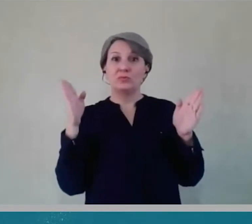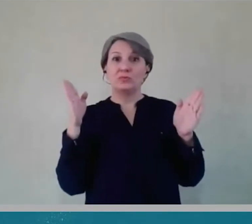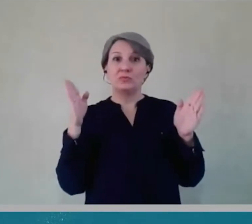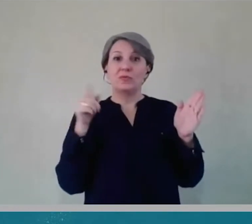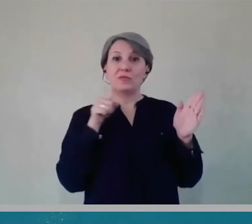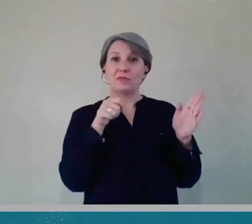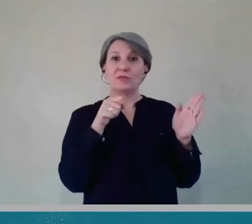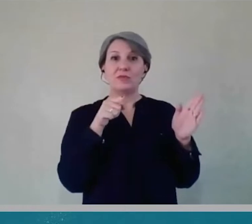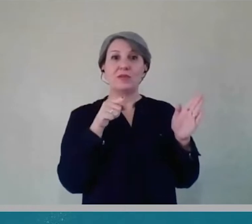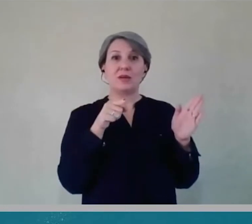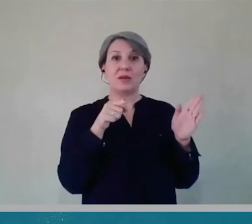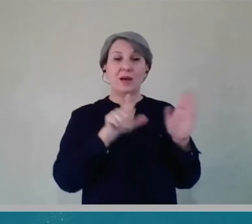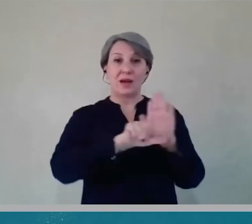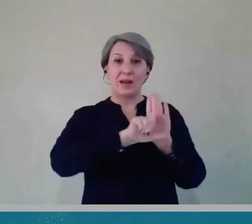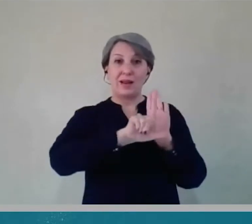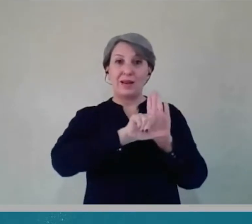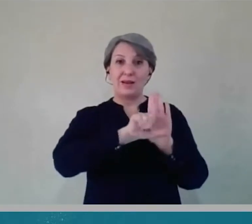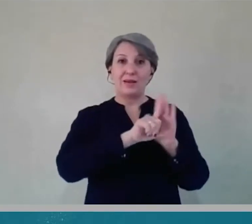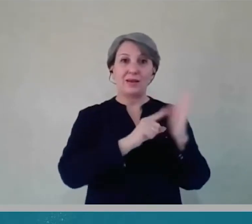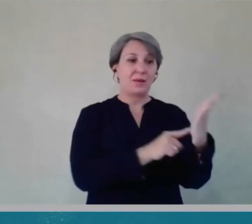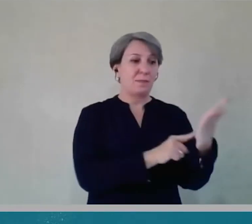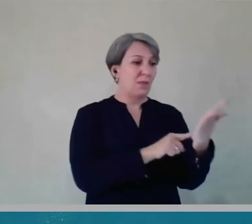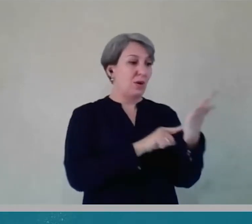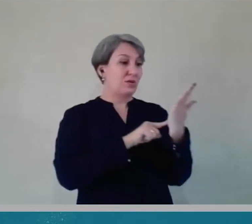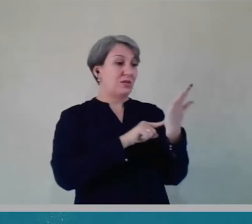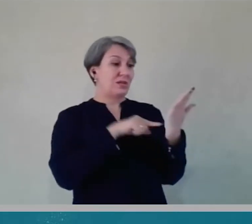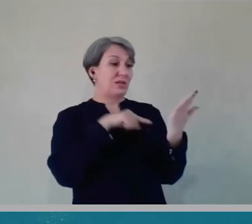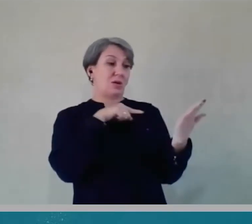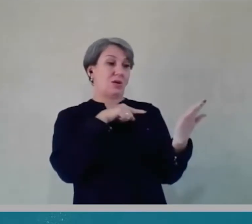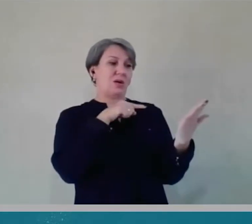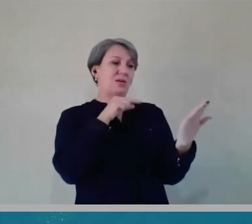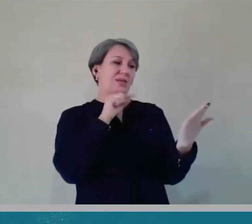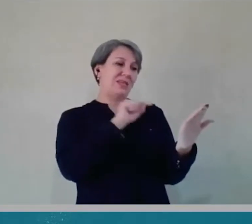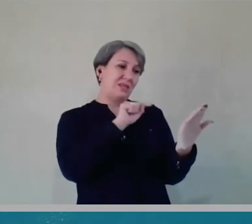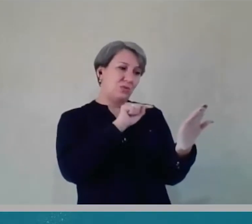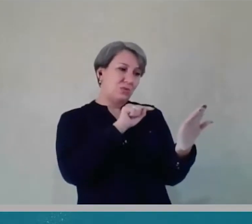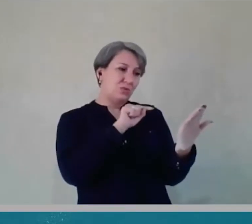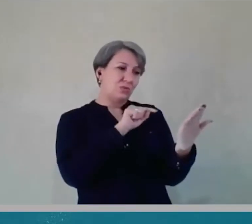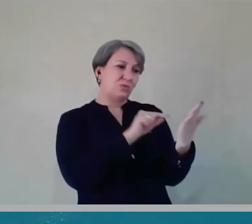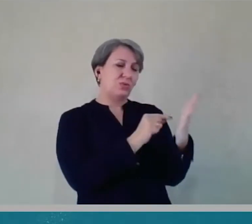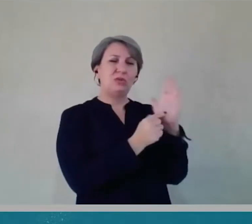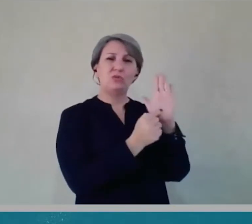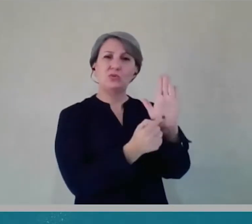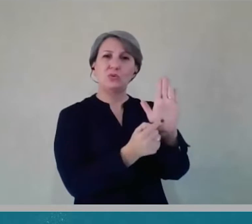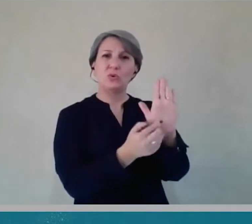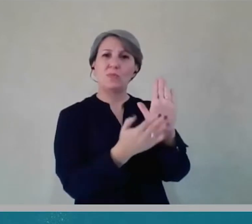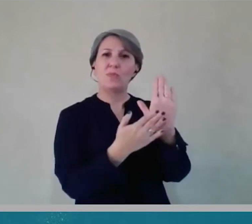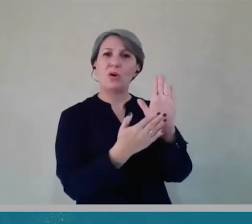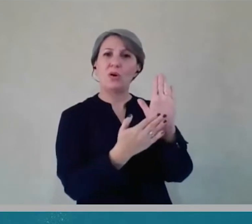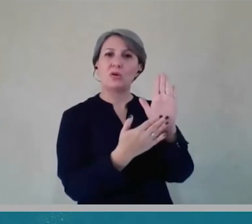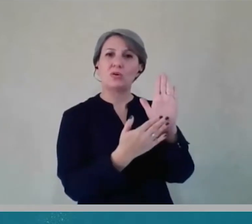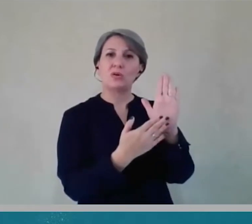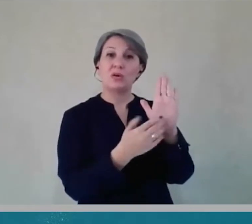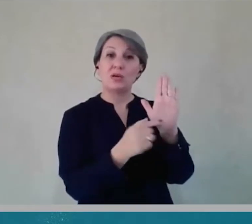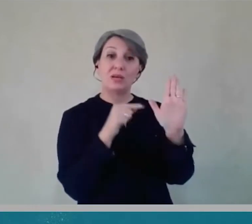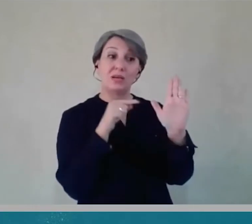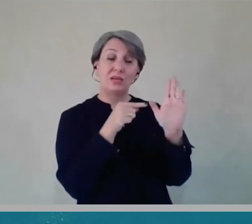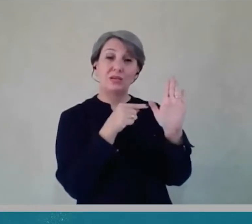para você mesmo, não pode cair nele, só que se você fica o dia todo só pensando nesse, que não